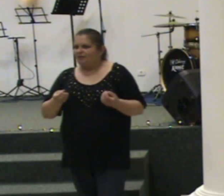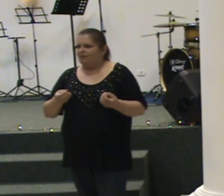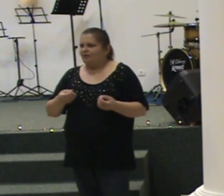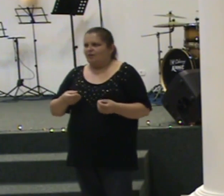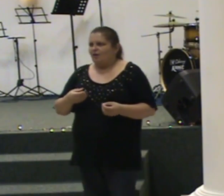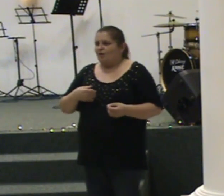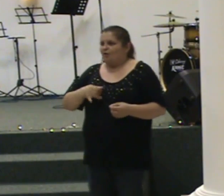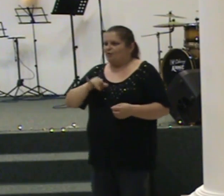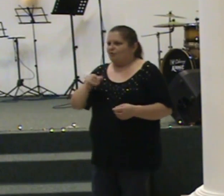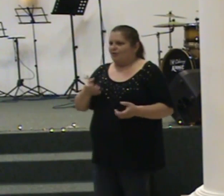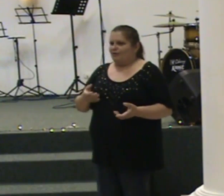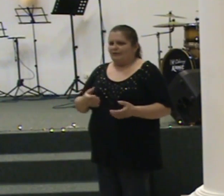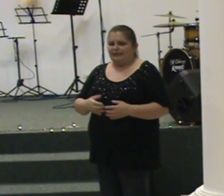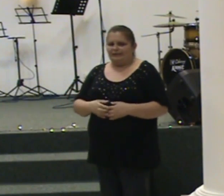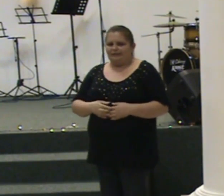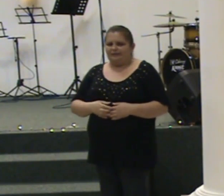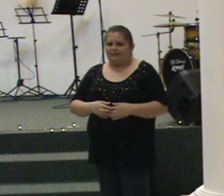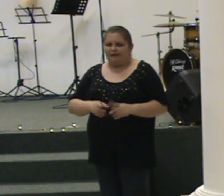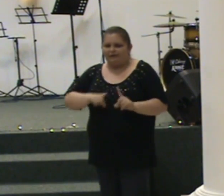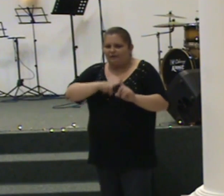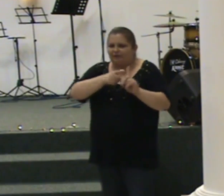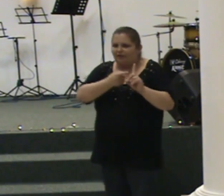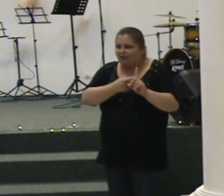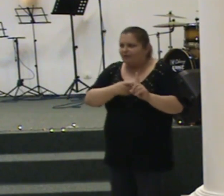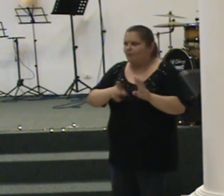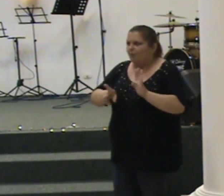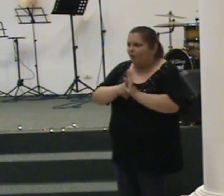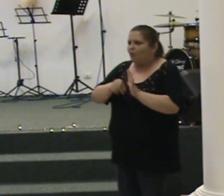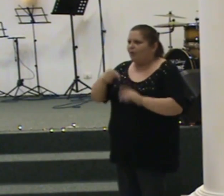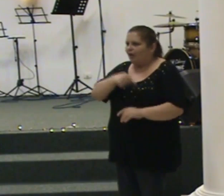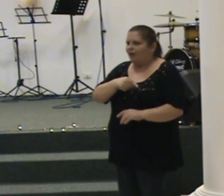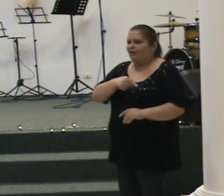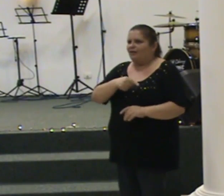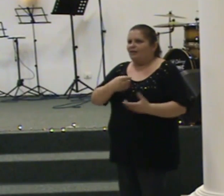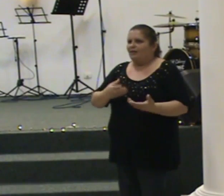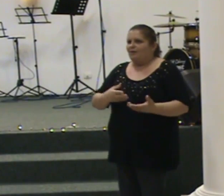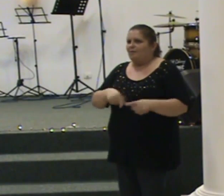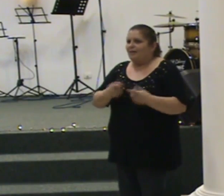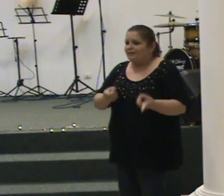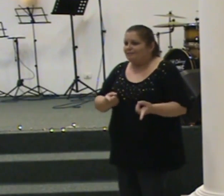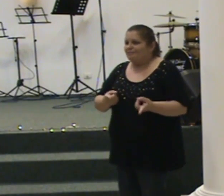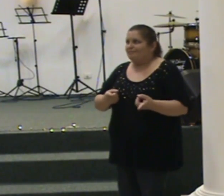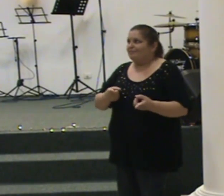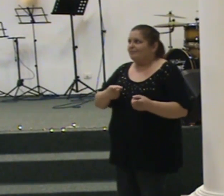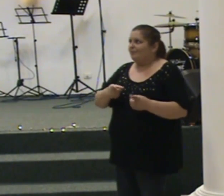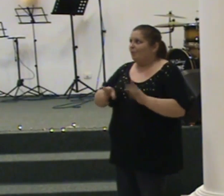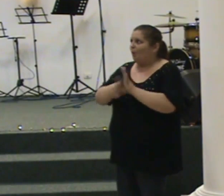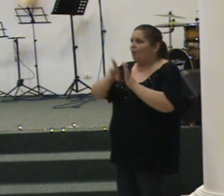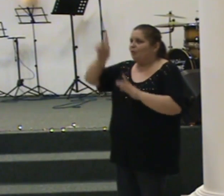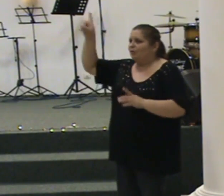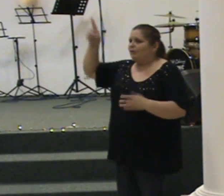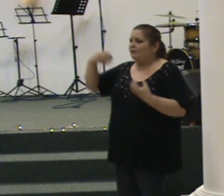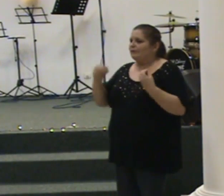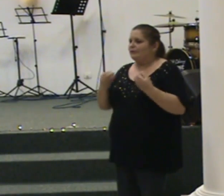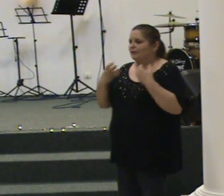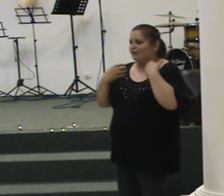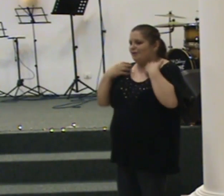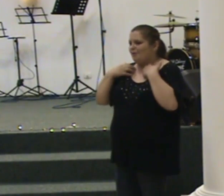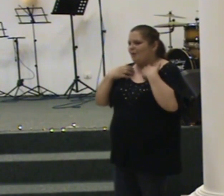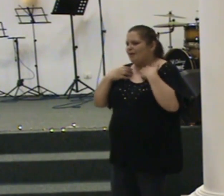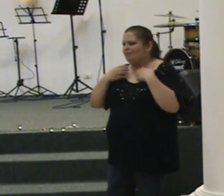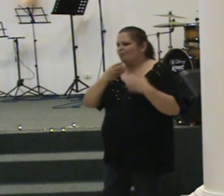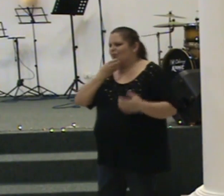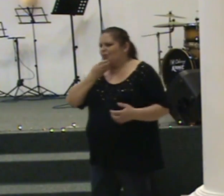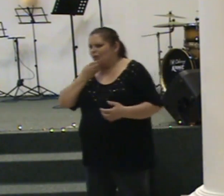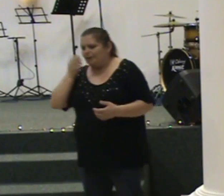não era do José, mas ela era filho dela. Ia nascer o filho dela, concebido pelo Espírito Santo. Mas